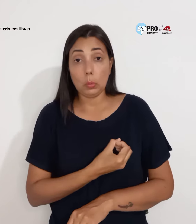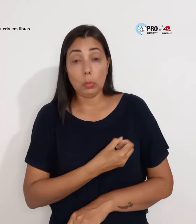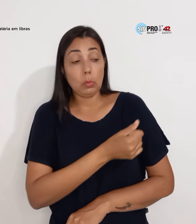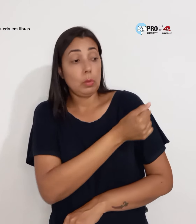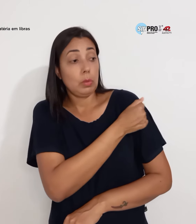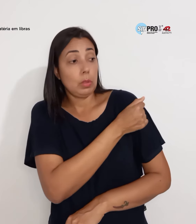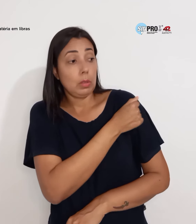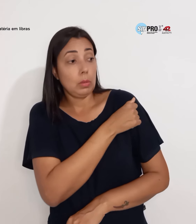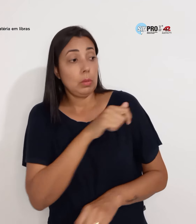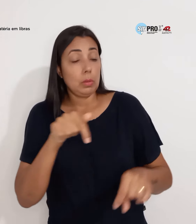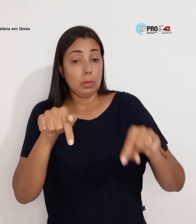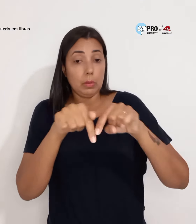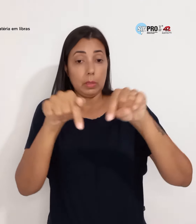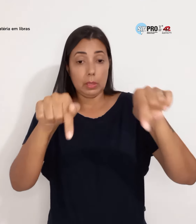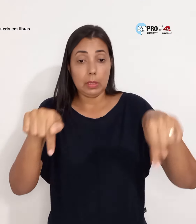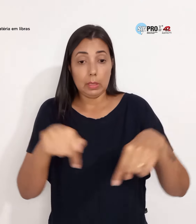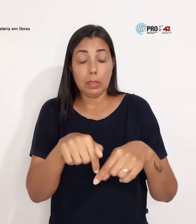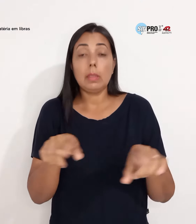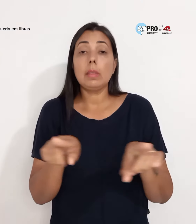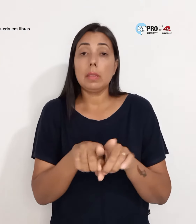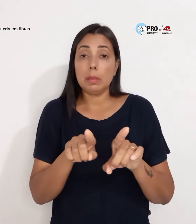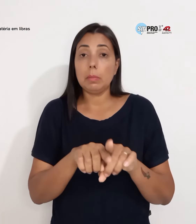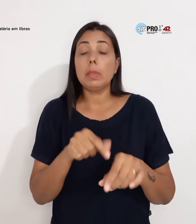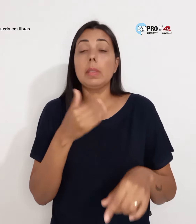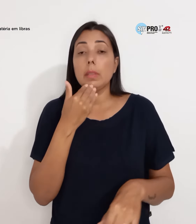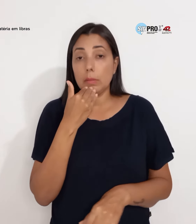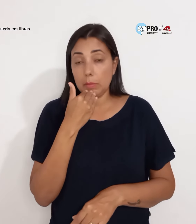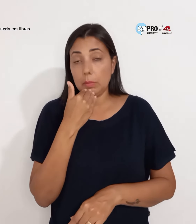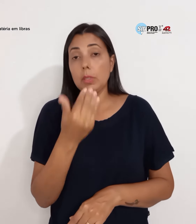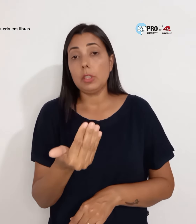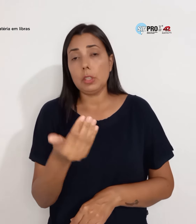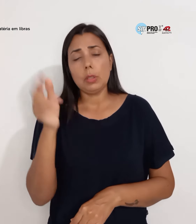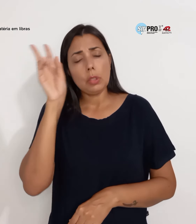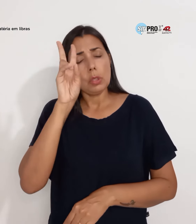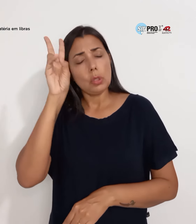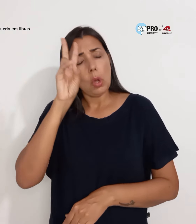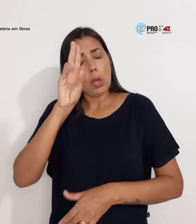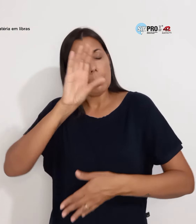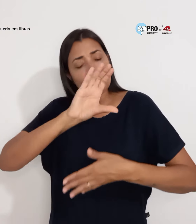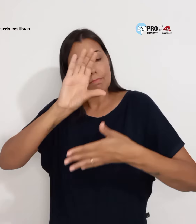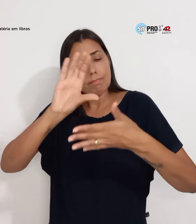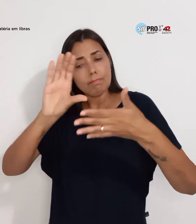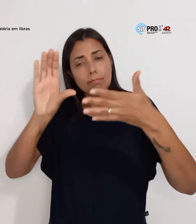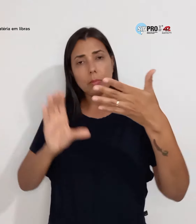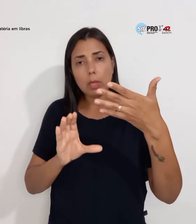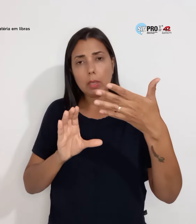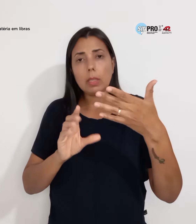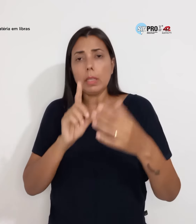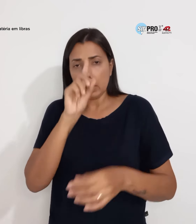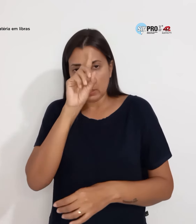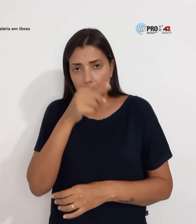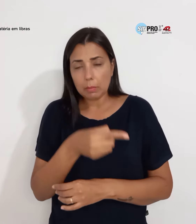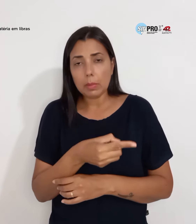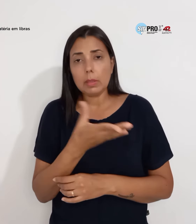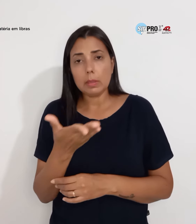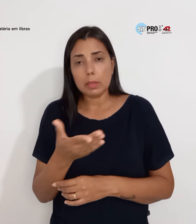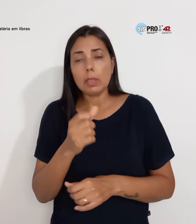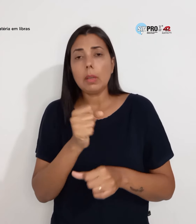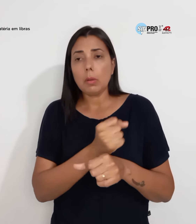de estudantes em sala é também uma reivindicação histórica da categoria, o que demanda a